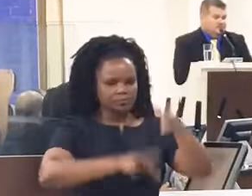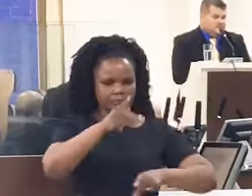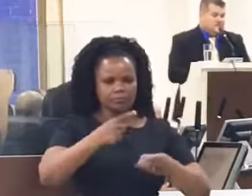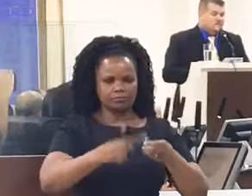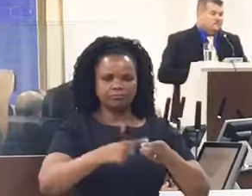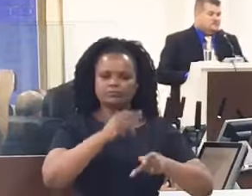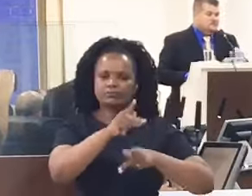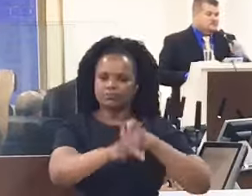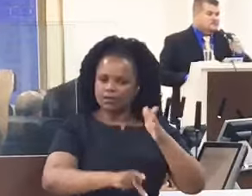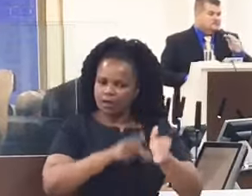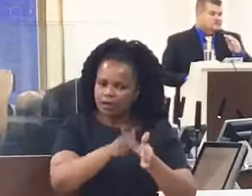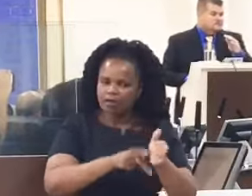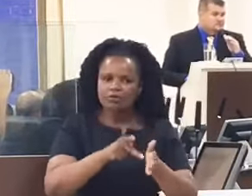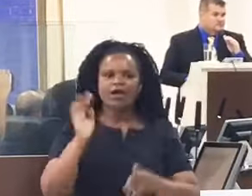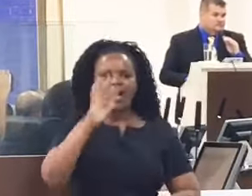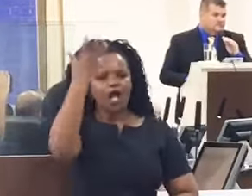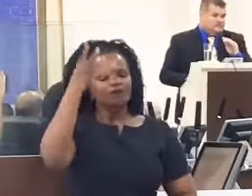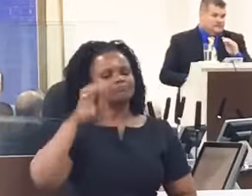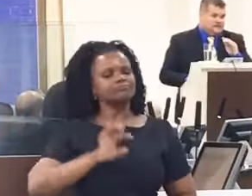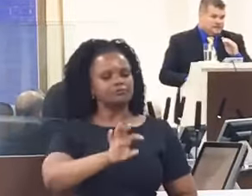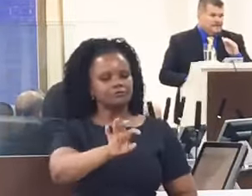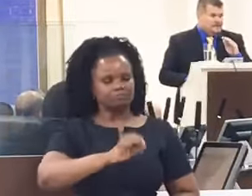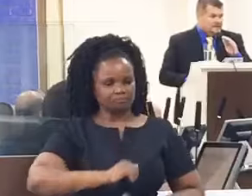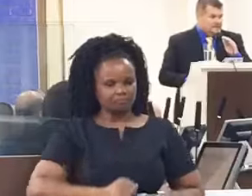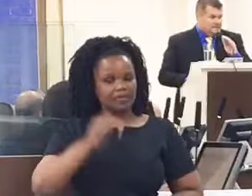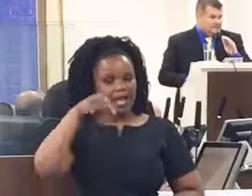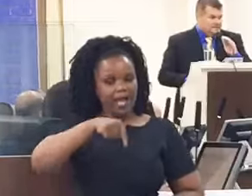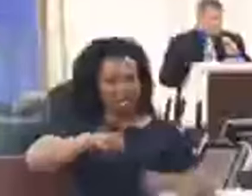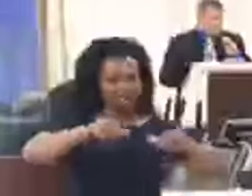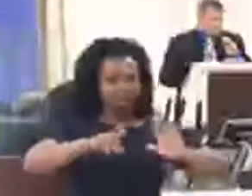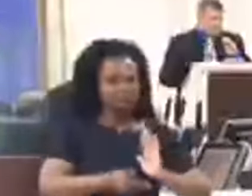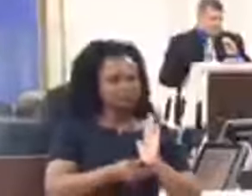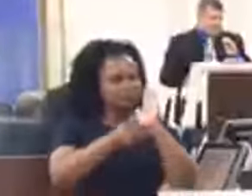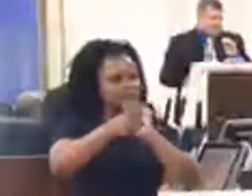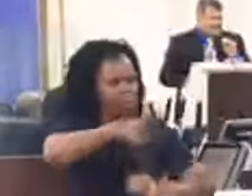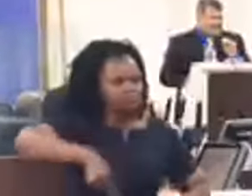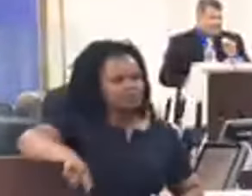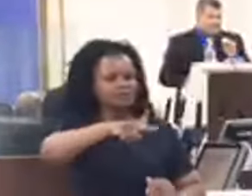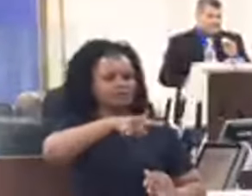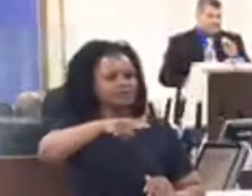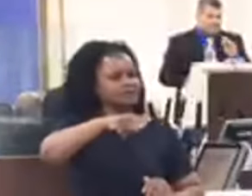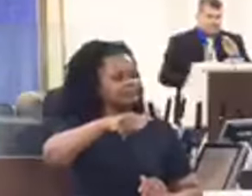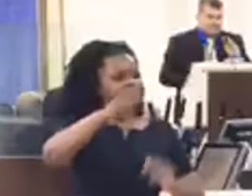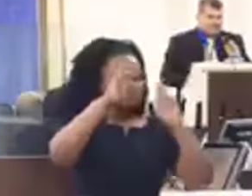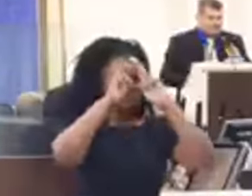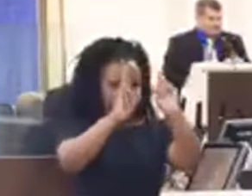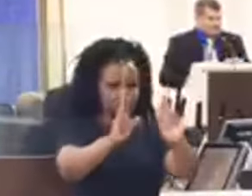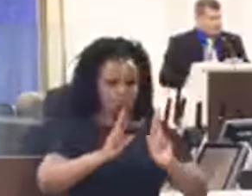E assim tem acontecido aqui nessa Casa de Lei. Então, agradeço